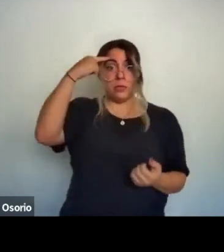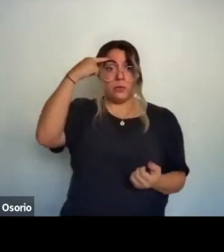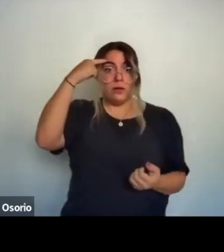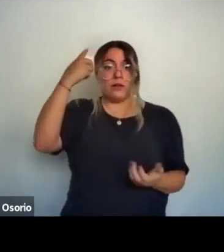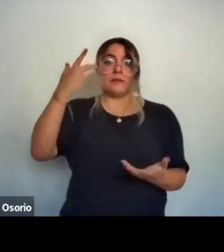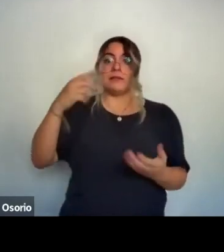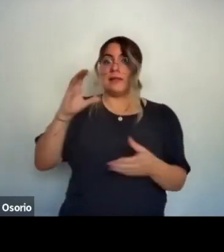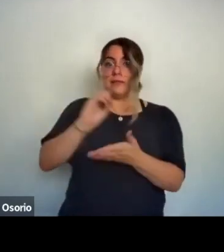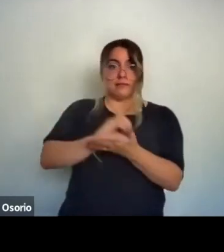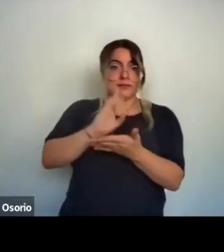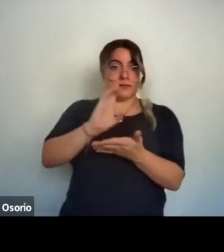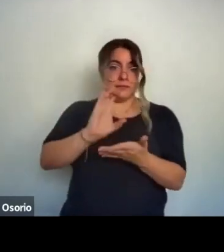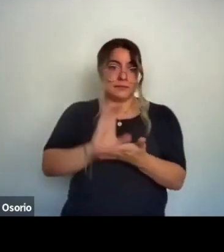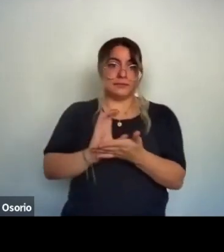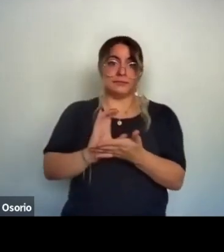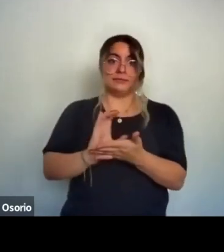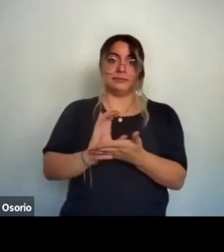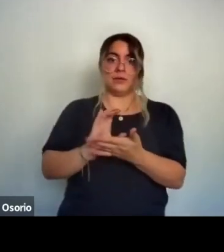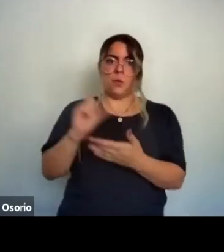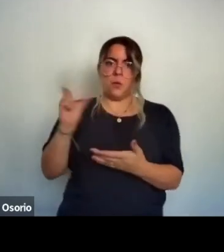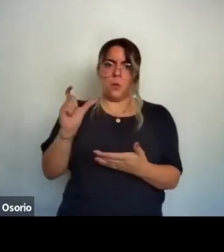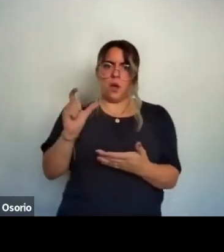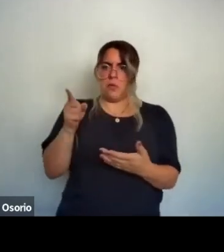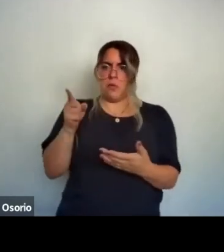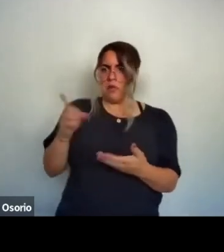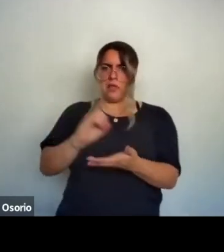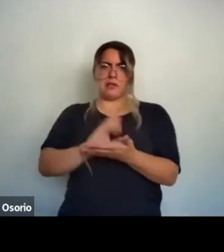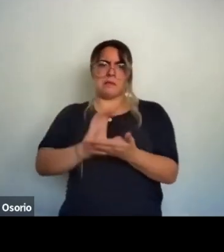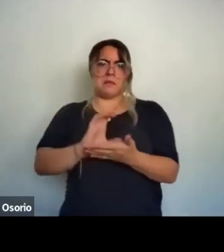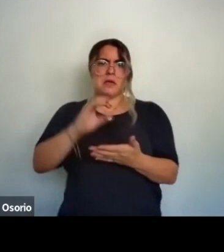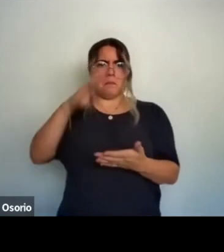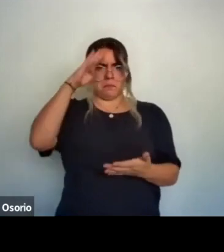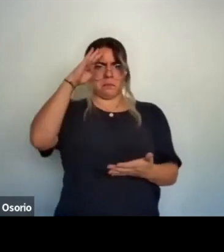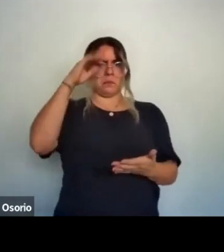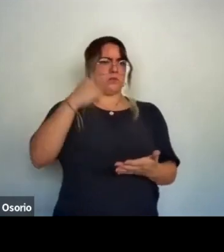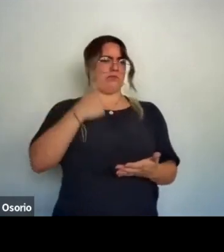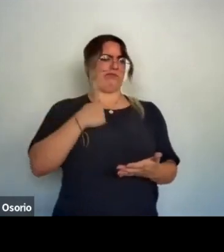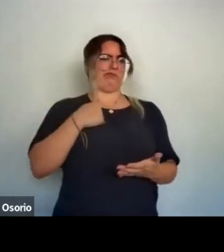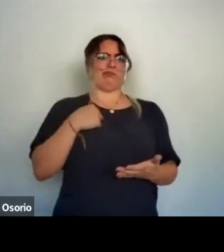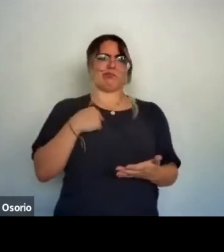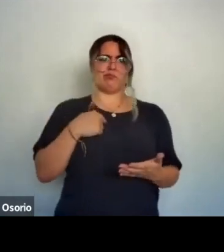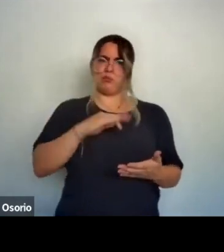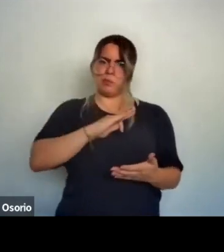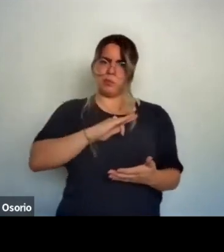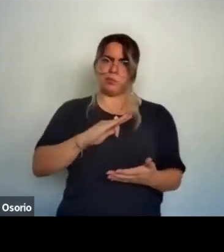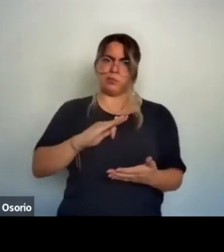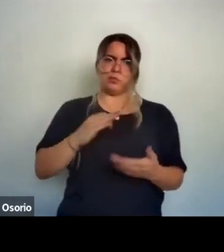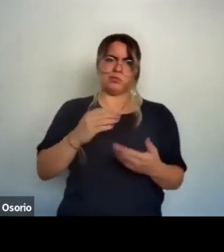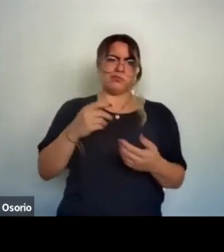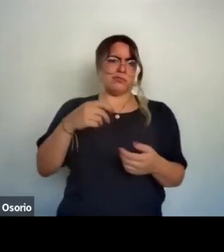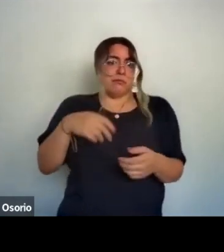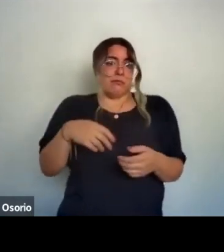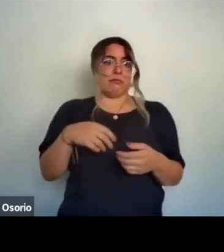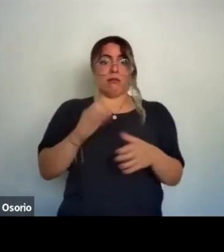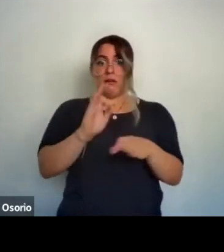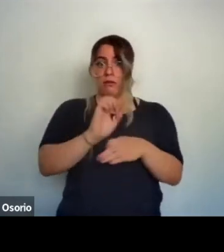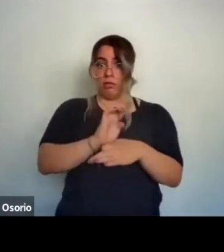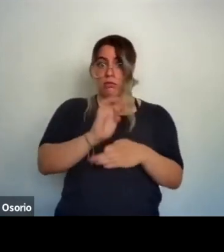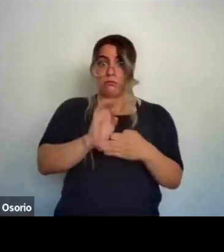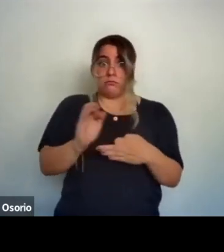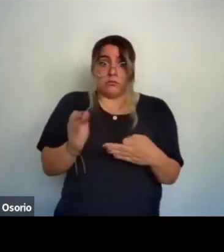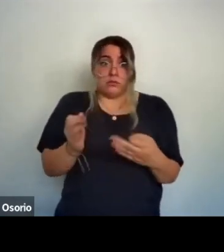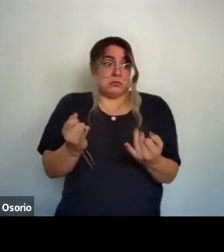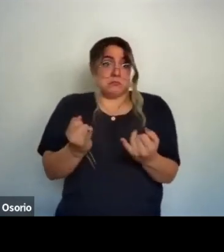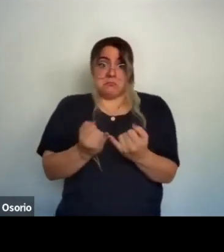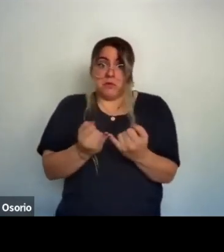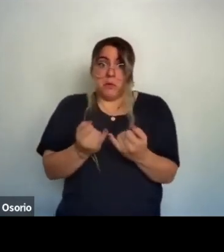y enunciar un discurso propio. Creo que aquí lo que estamos viendo es algo totalmente distinto. Por ejemplo,